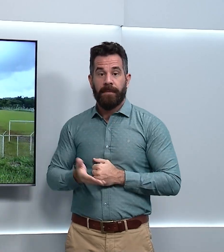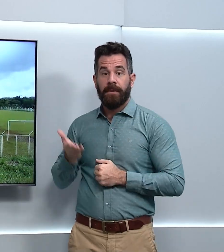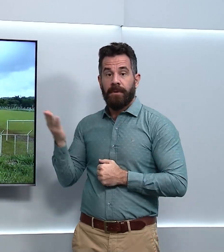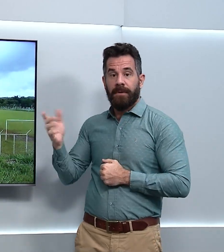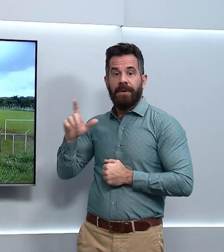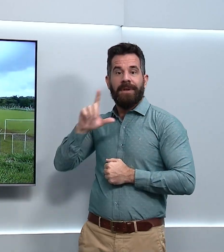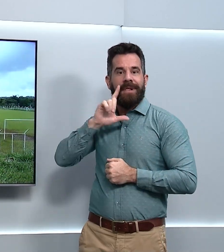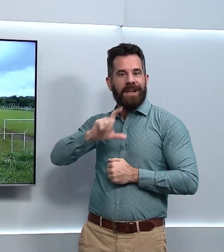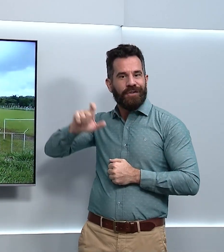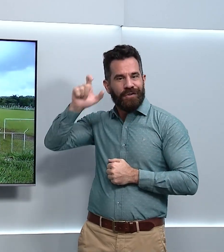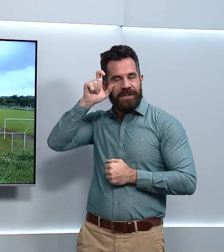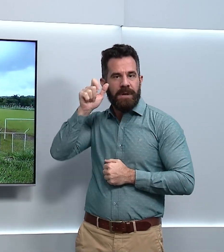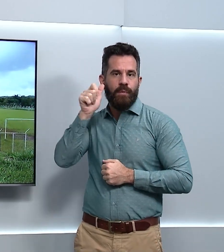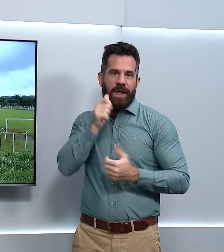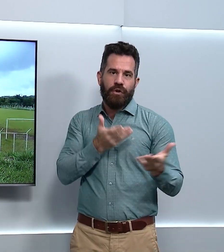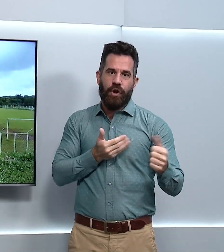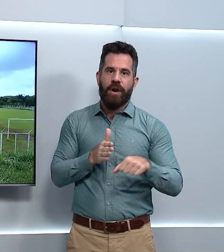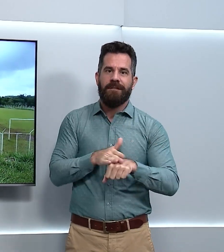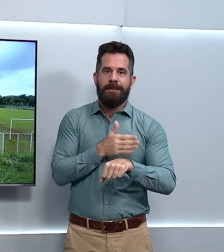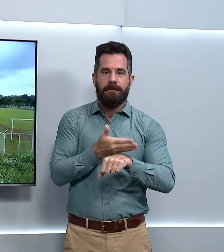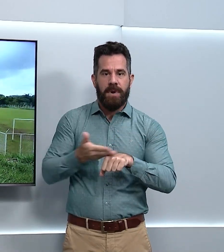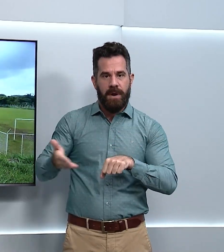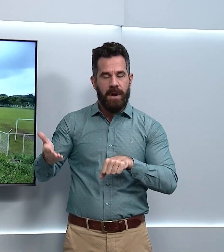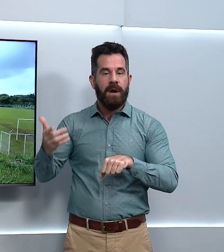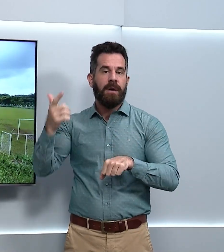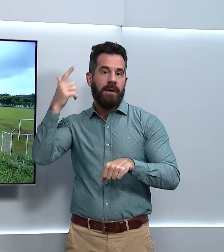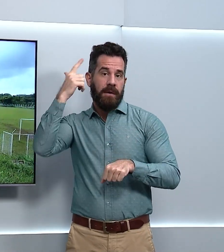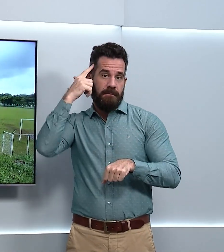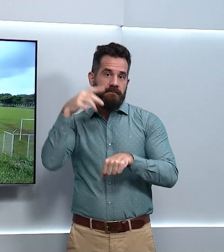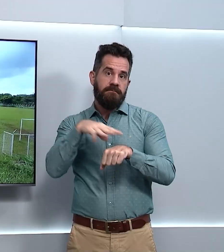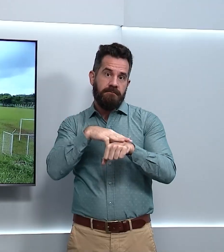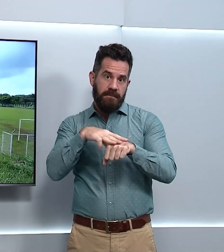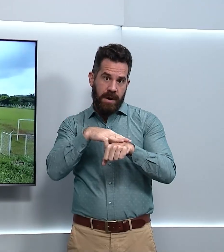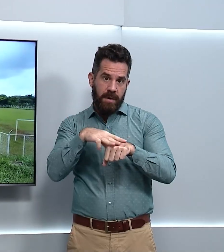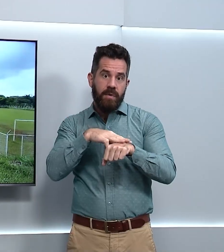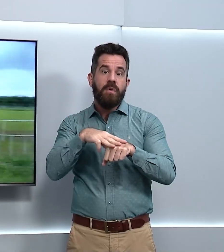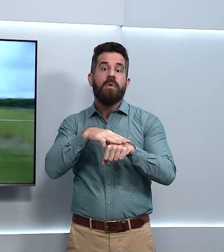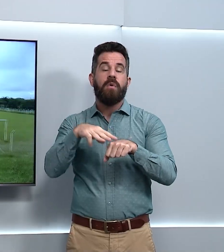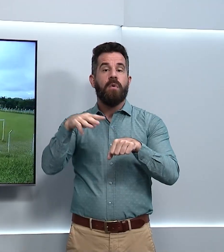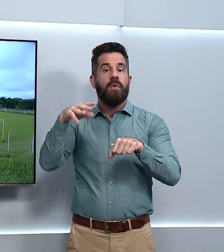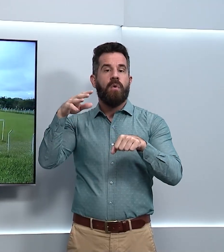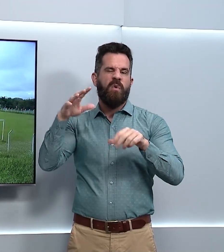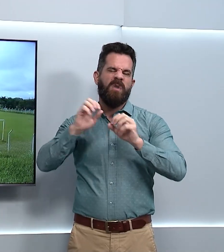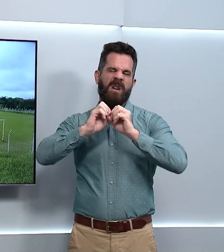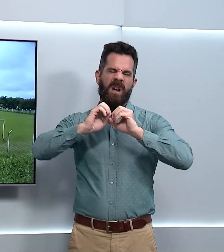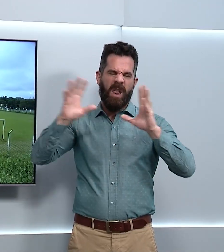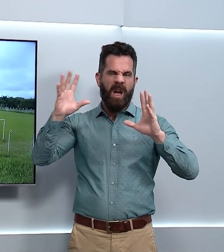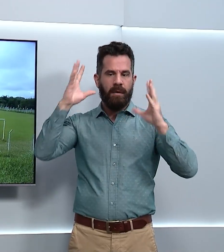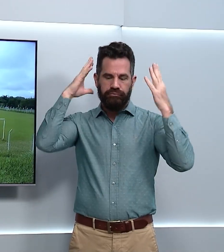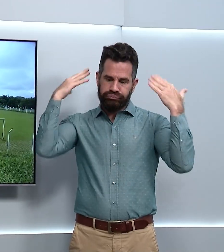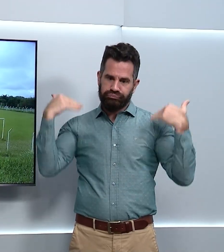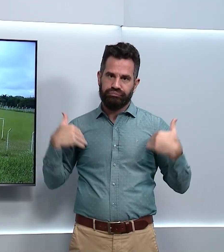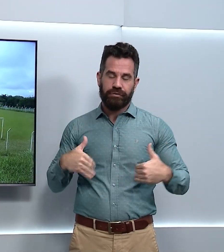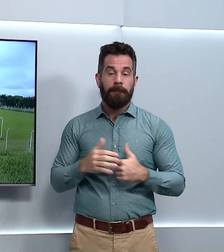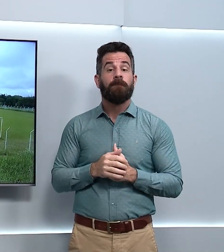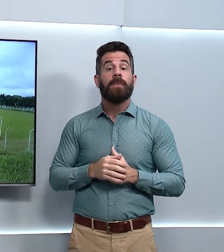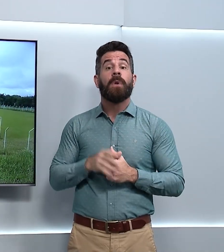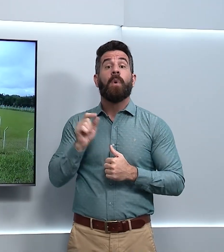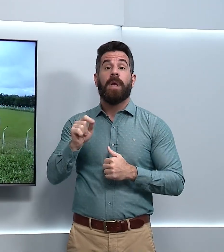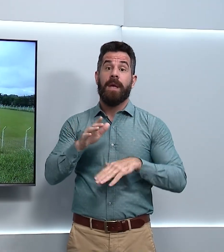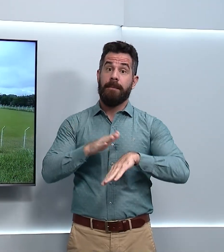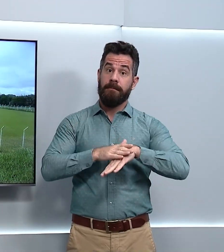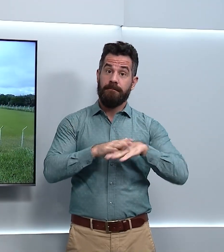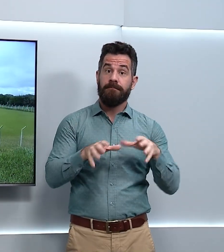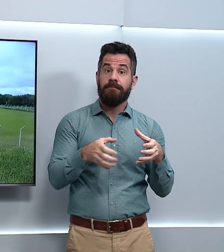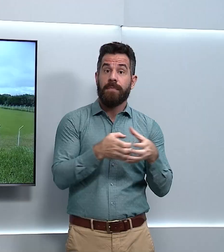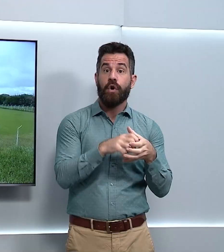branca, de olhos castanhos escuros e cabelos longos em um tom de castanho claro. Começamos com a participação goiana na Copa São